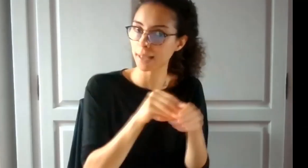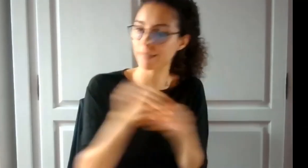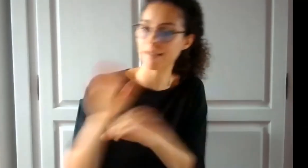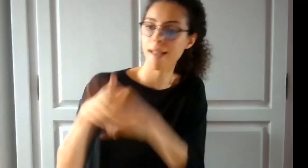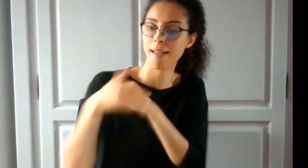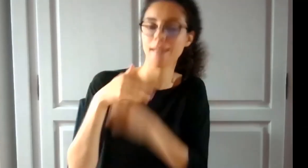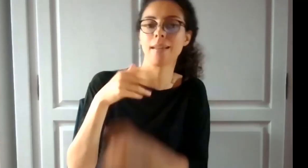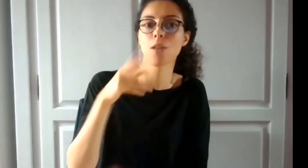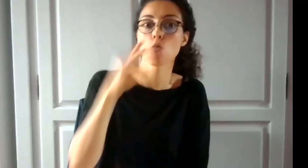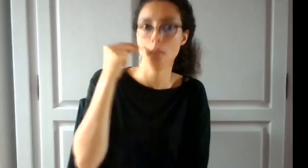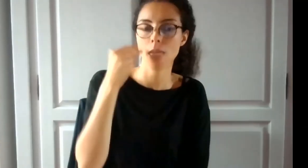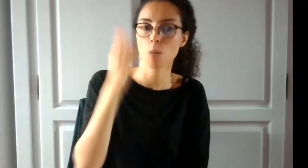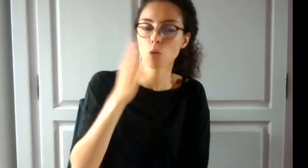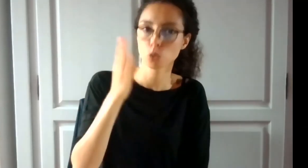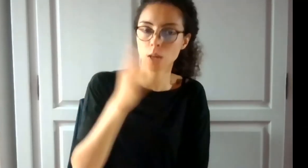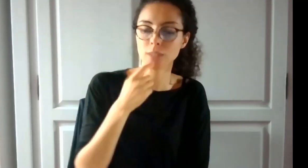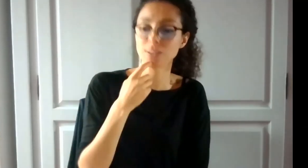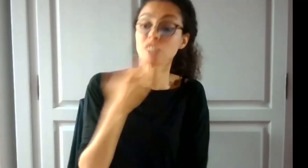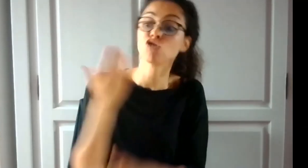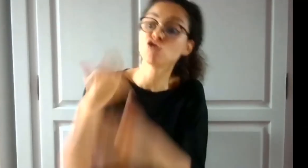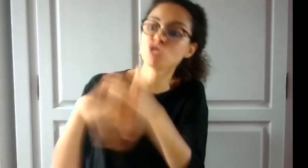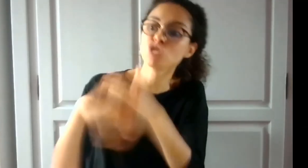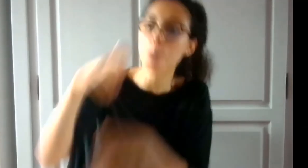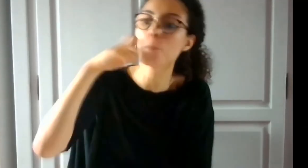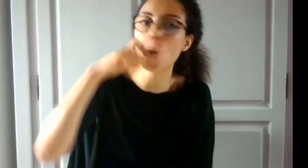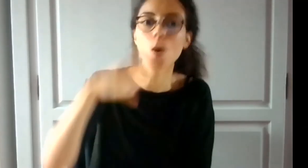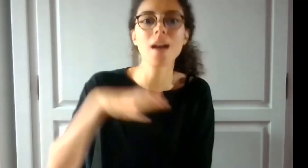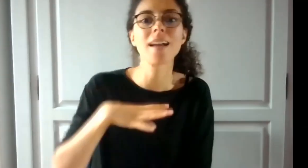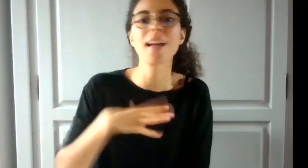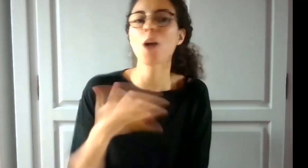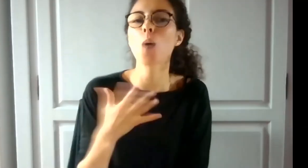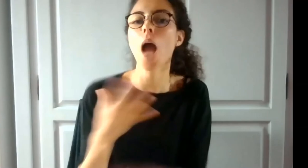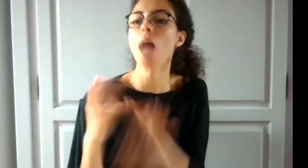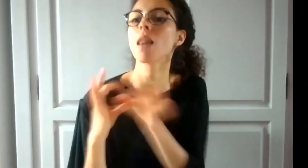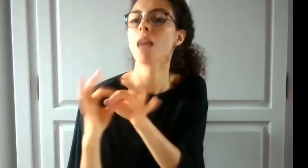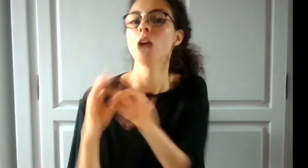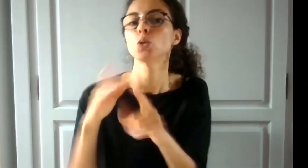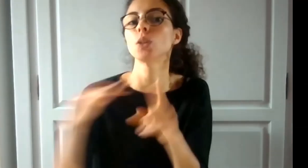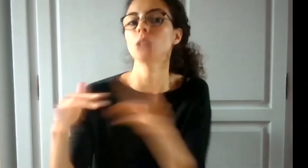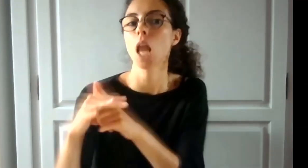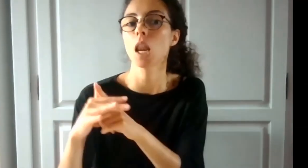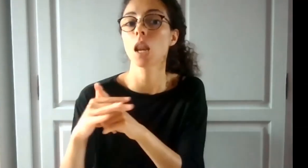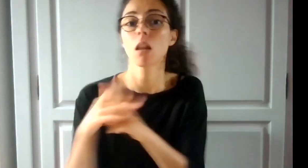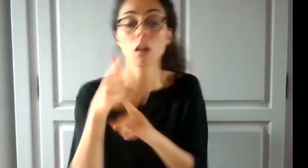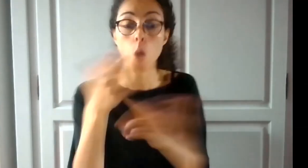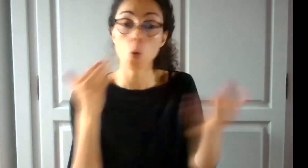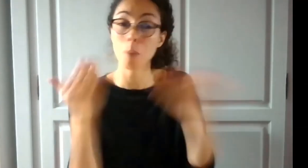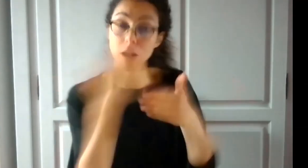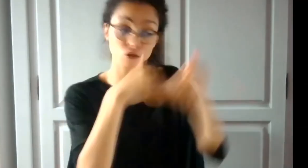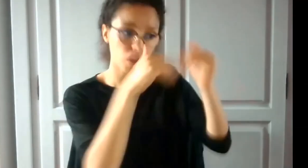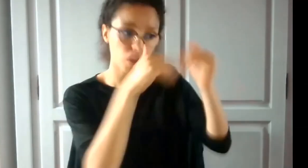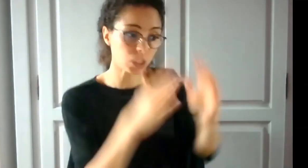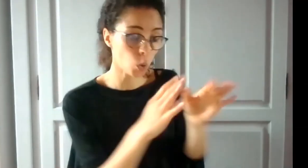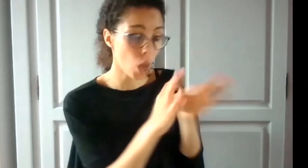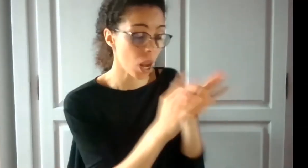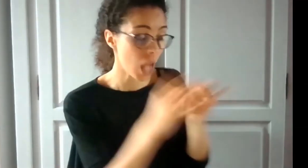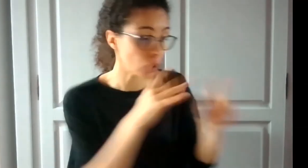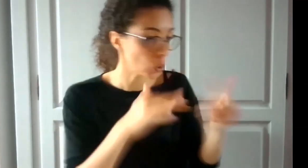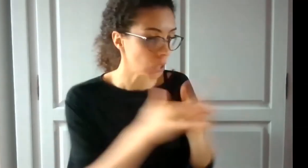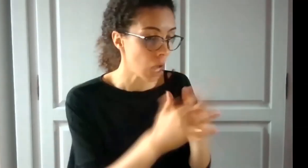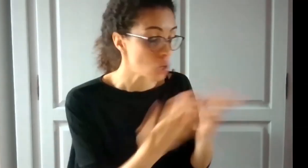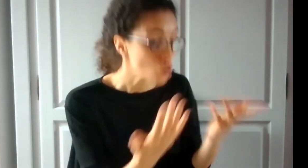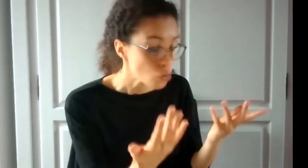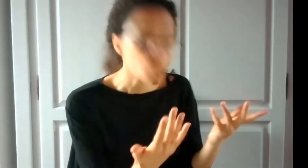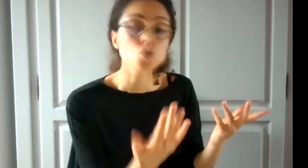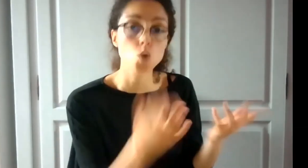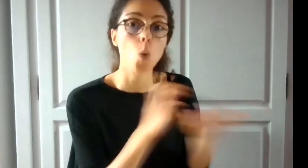de travail en présentiel un lien social qui est beaucoup plus difficile à maintenir en télétravail, d'autant plus